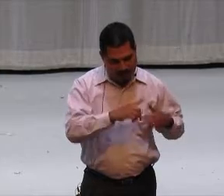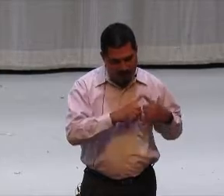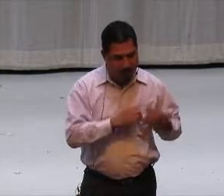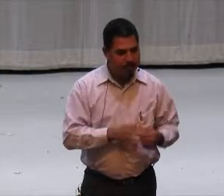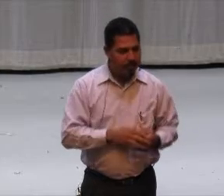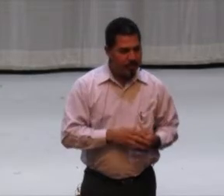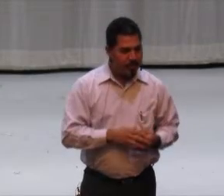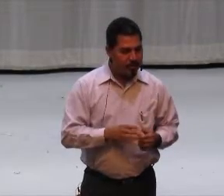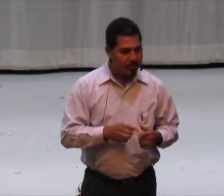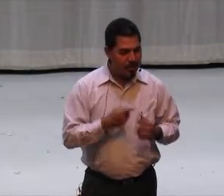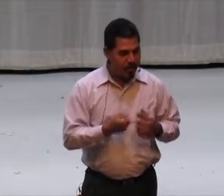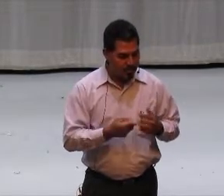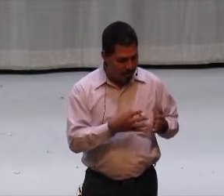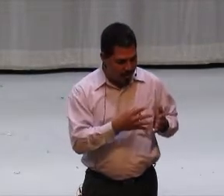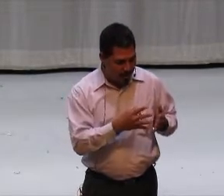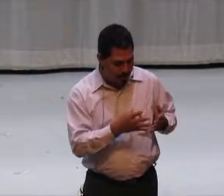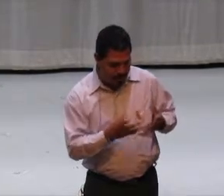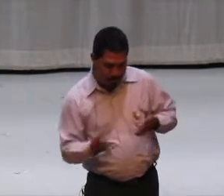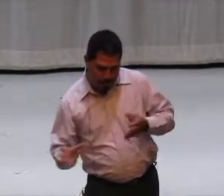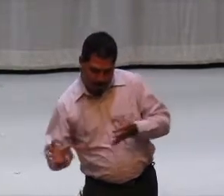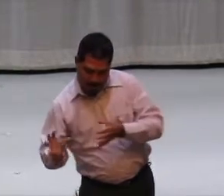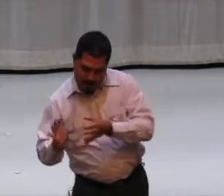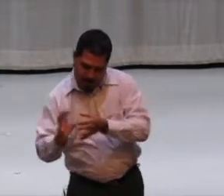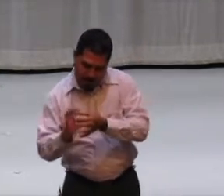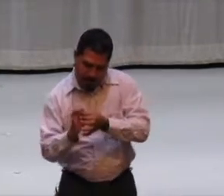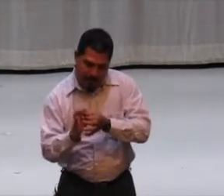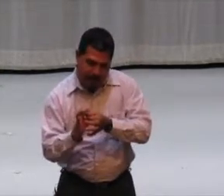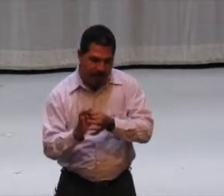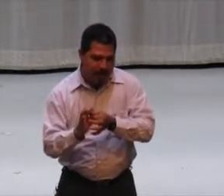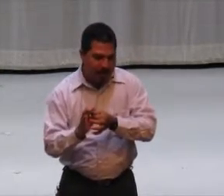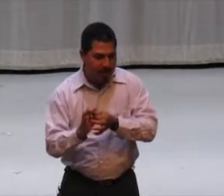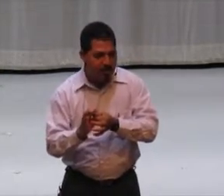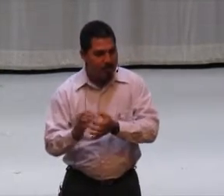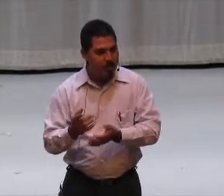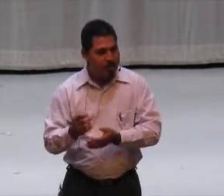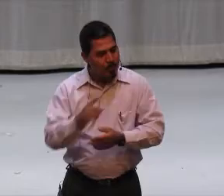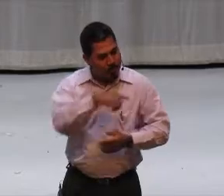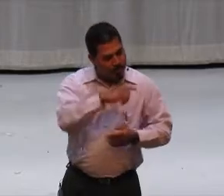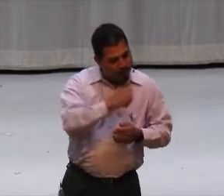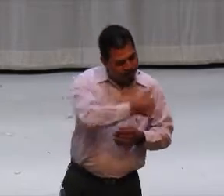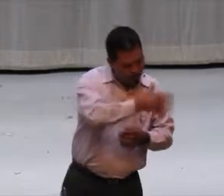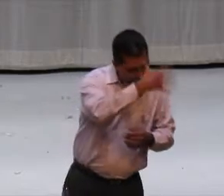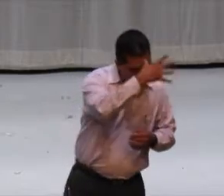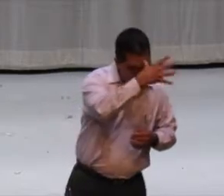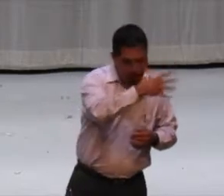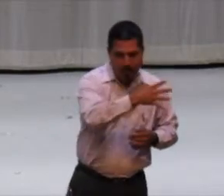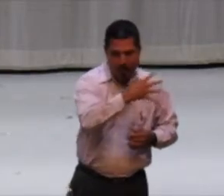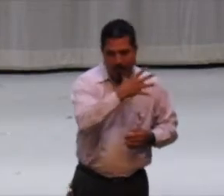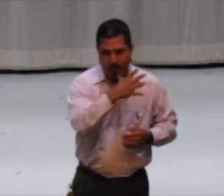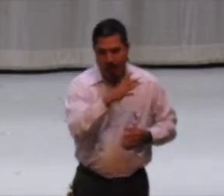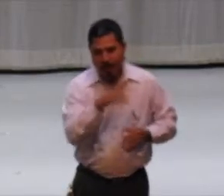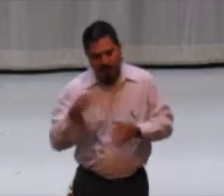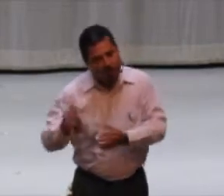cristiano, entonces eso me une a mí y yo puedo, por mi papá o por mi mamá, yo